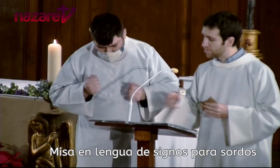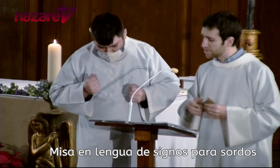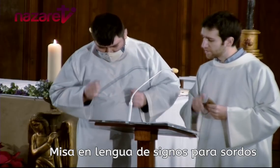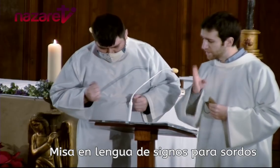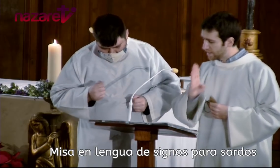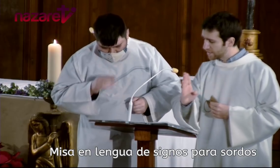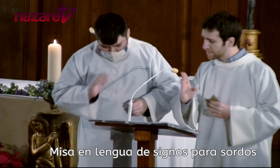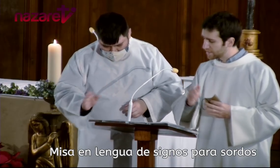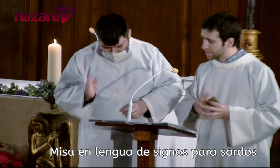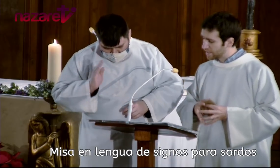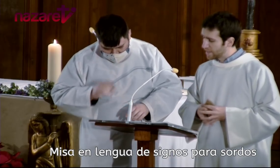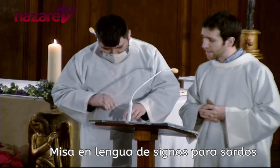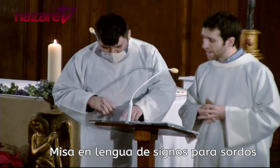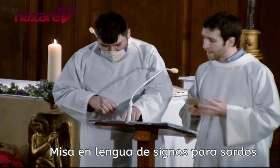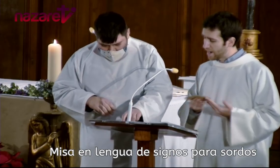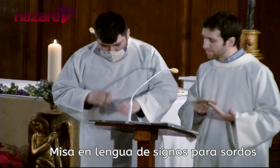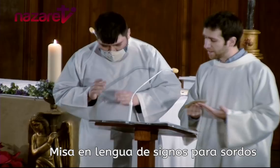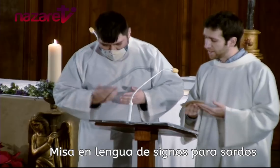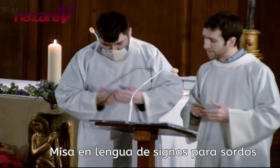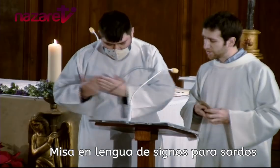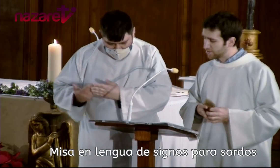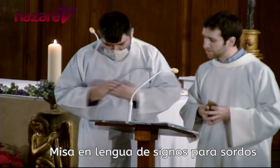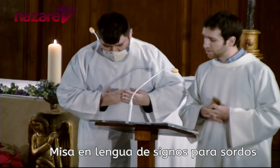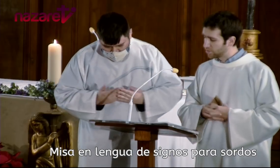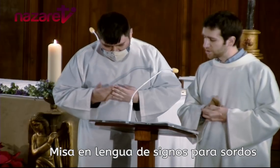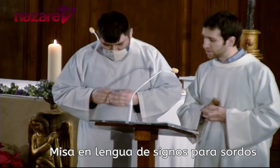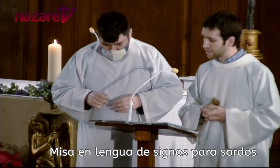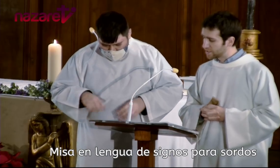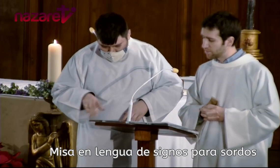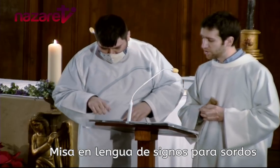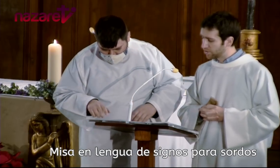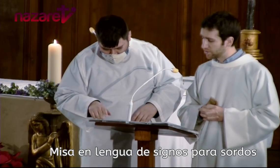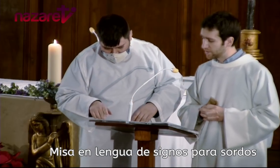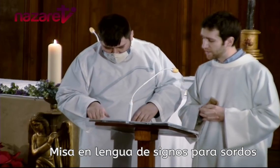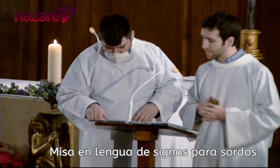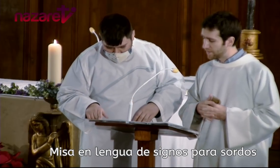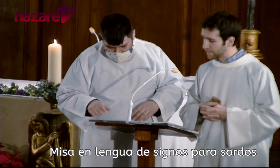seamos fieles al Evangelio con nuestro testimonio de fe